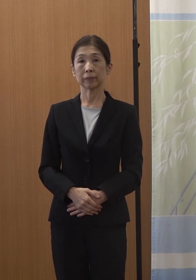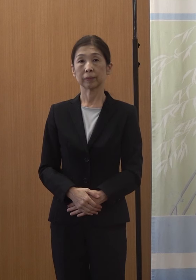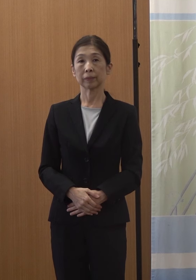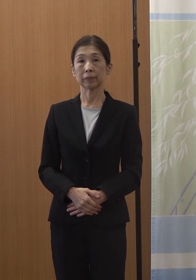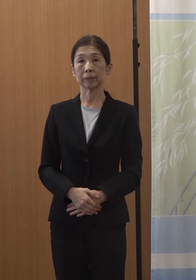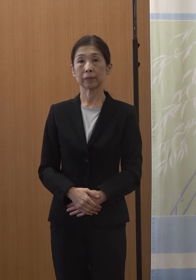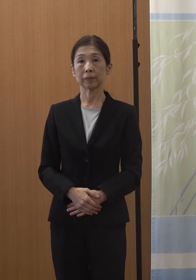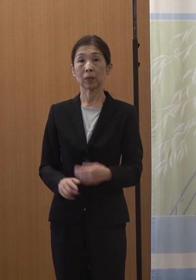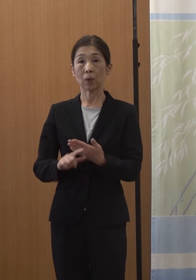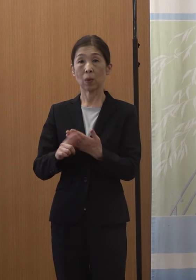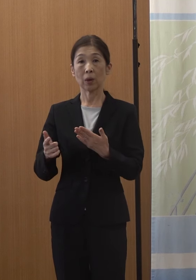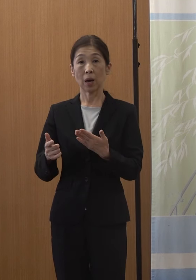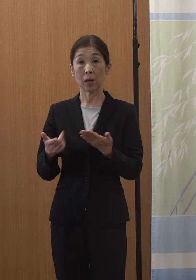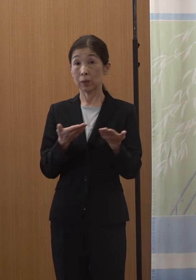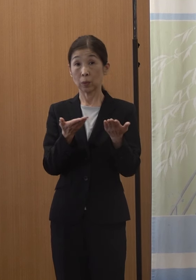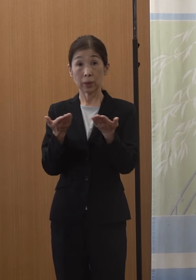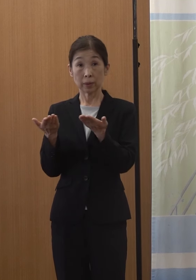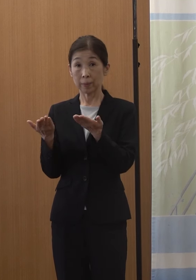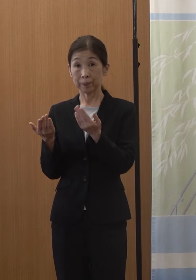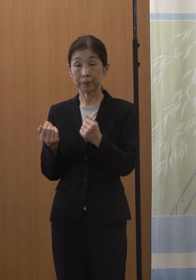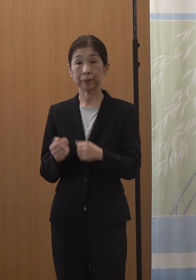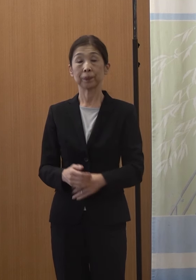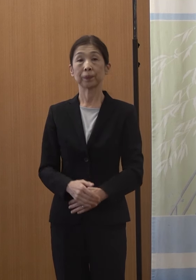はい、その他質問ございますでしょうか。